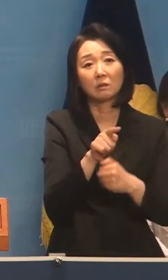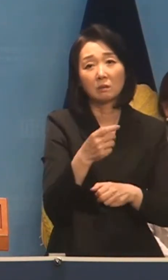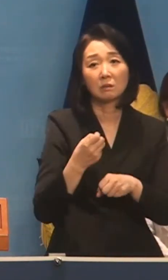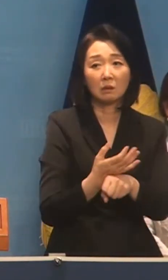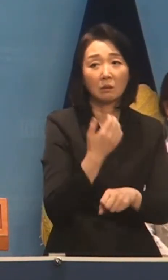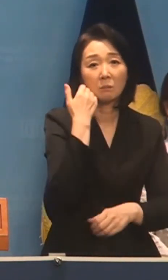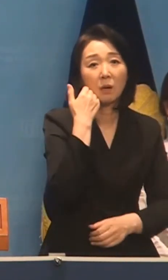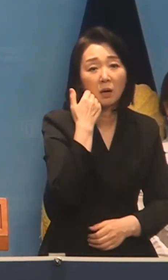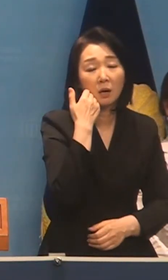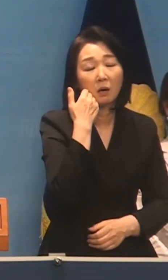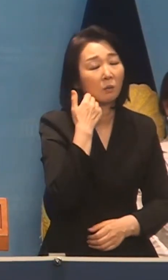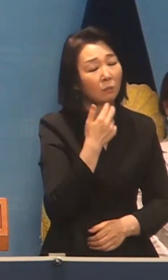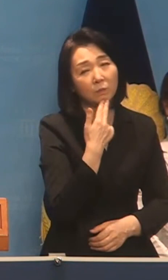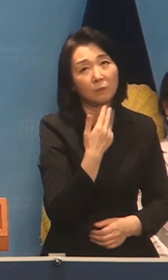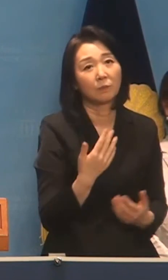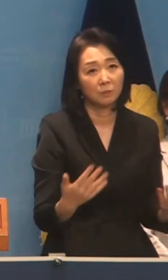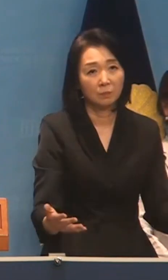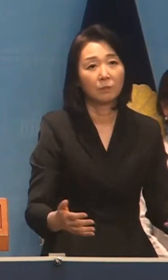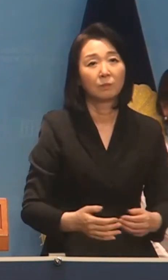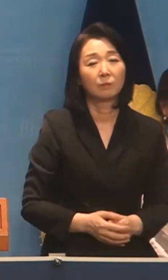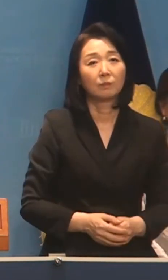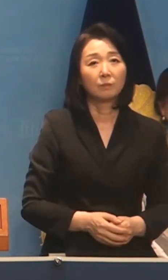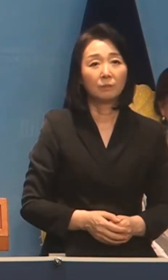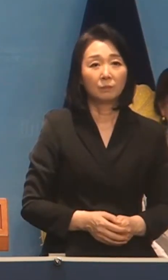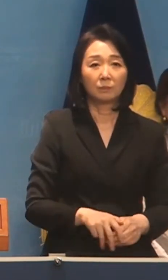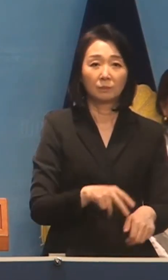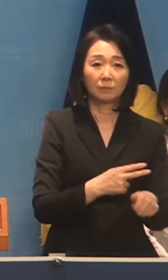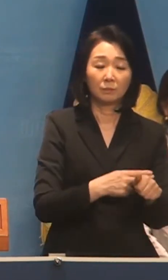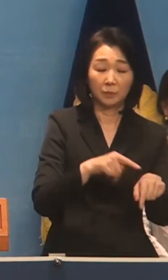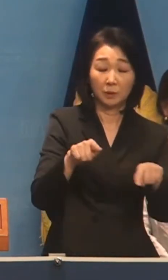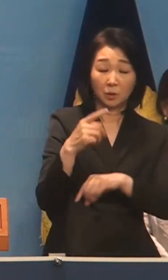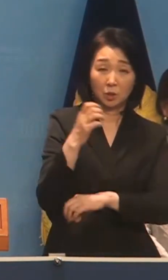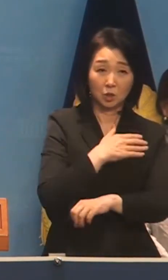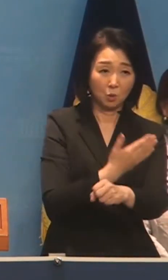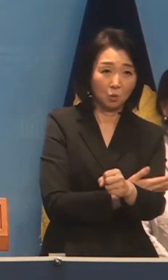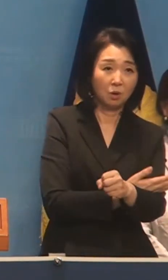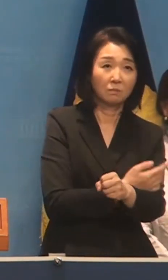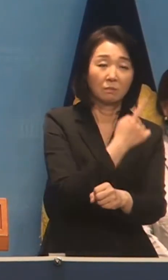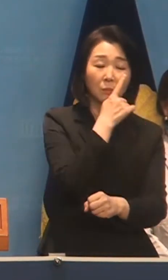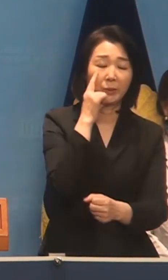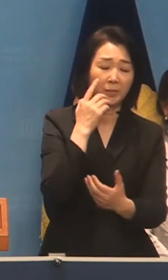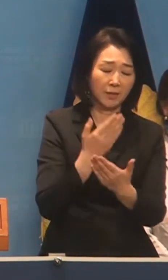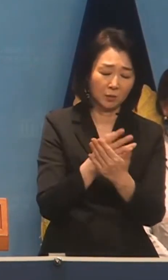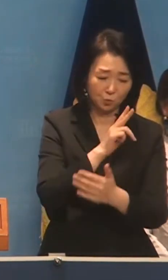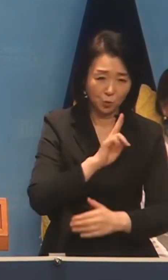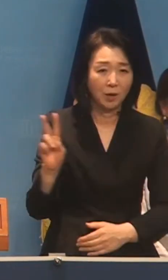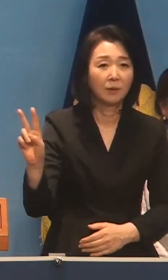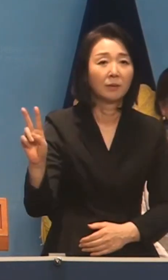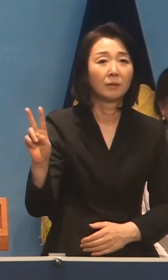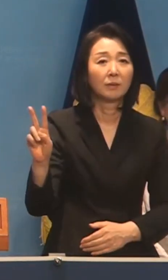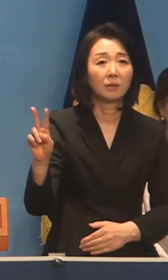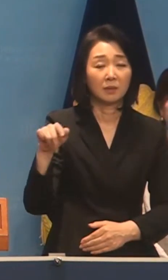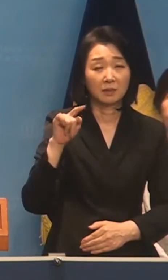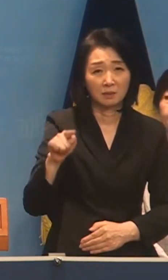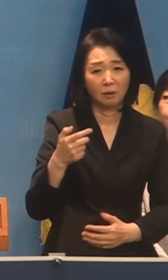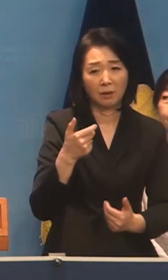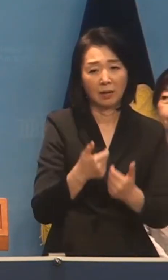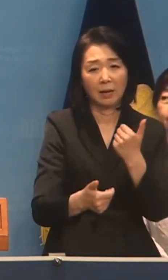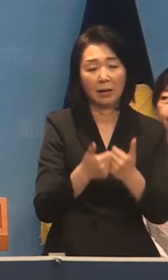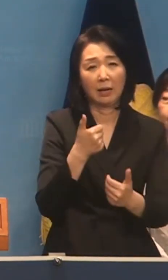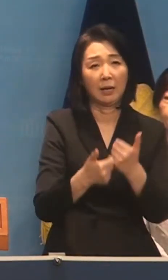수 있는 통로가 다 막혀 있는 겁니다. 그래서 교사의 정치 기본권을 보장해 줘야 이런